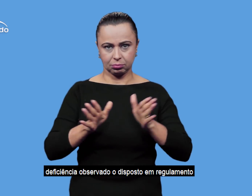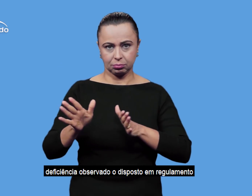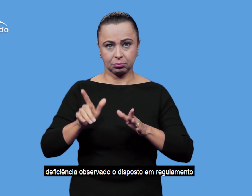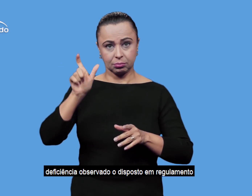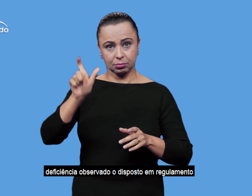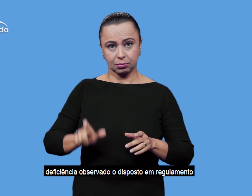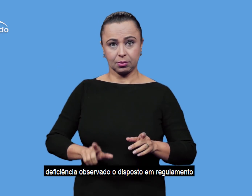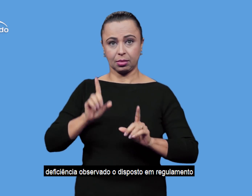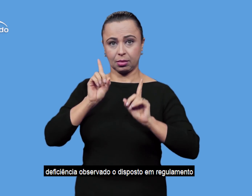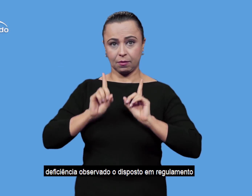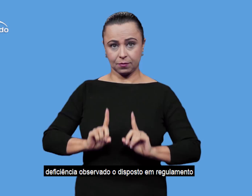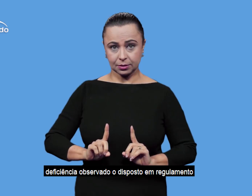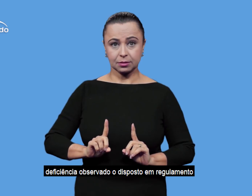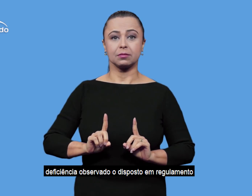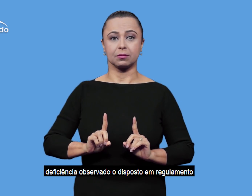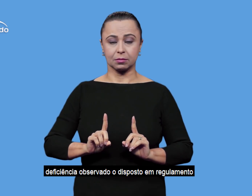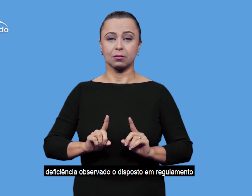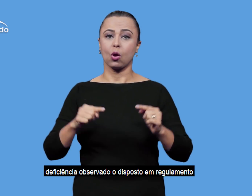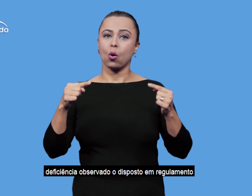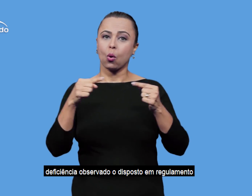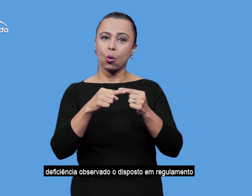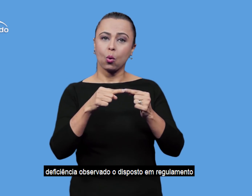observado o disposto em regulamento